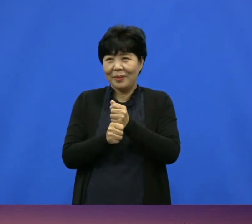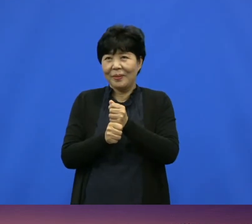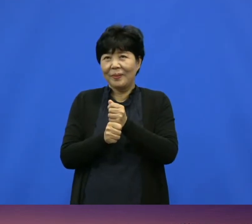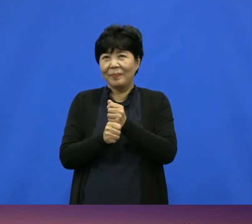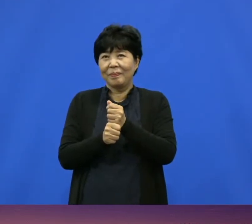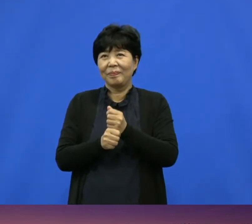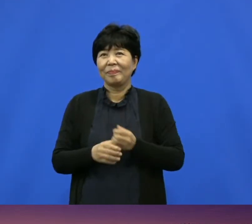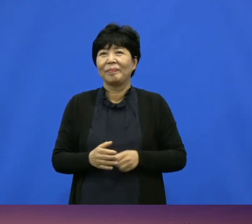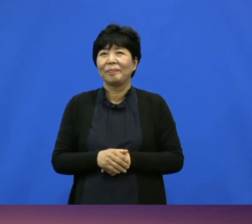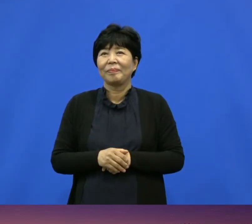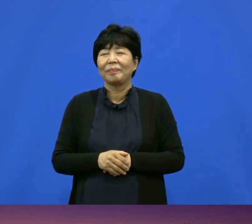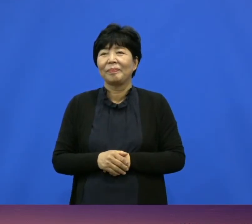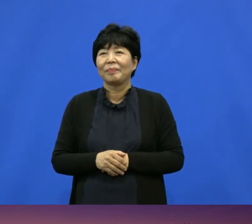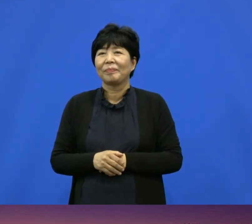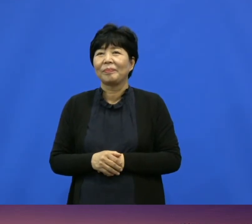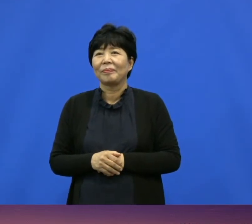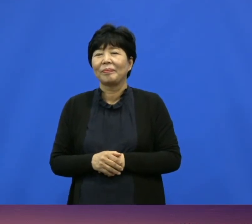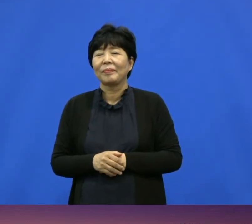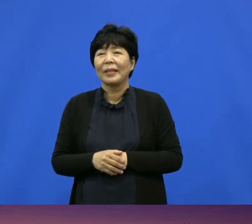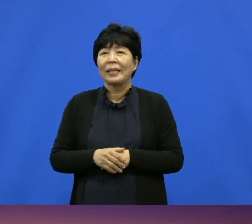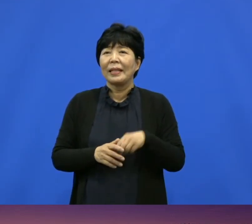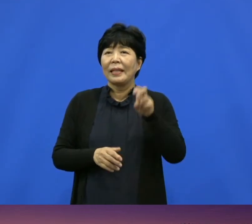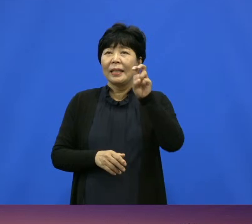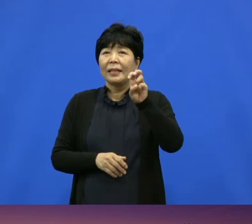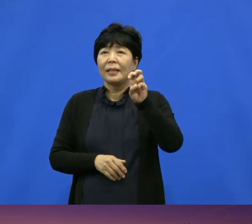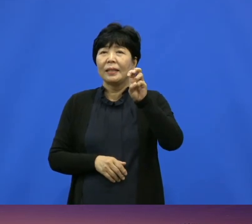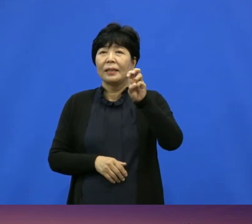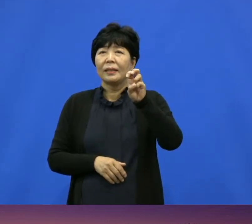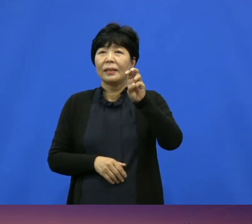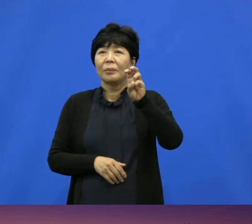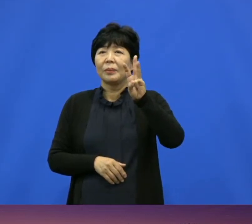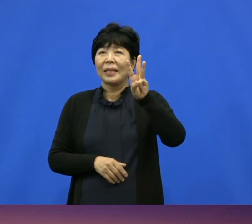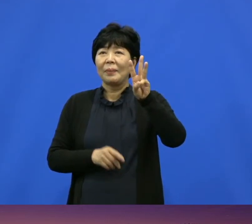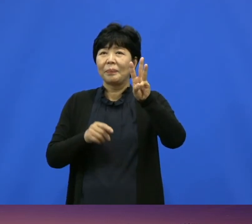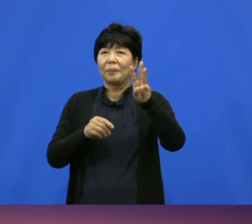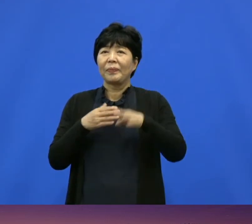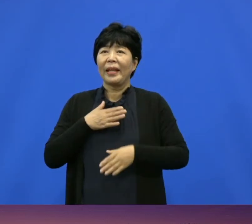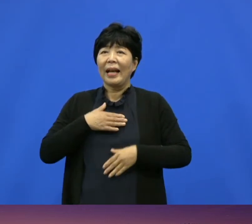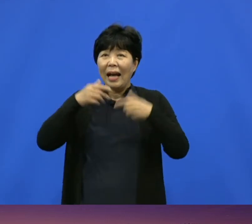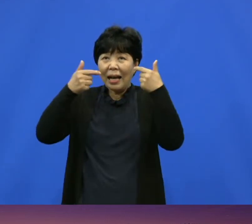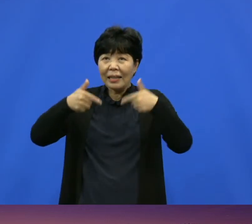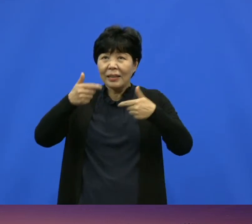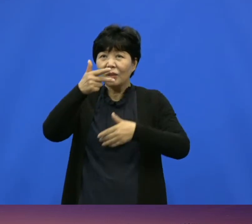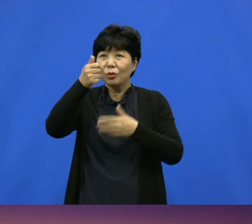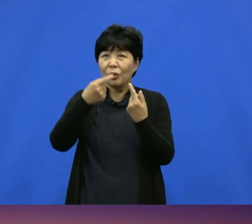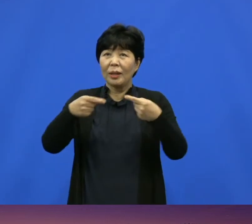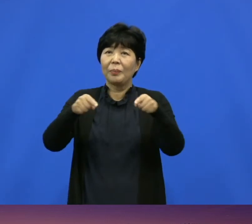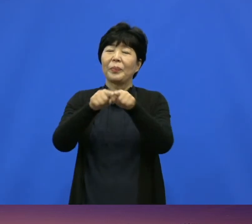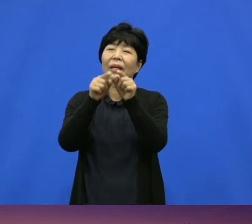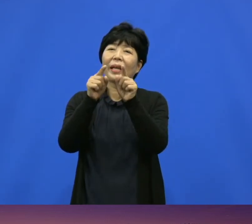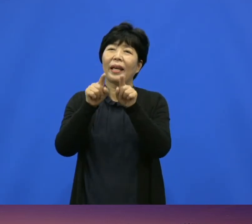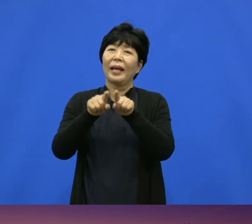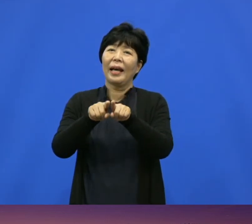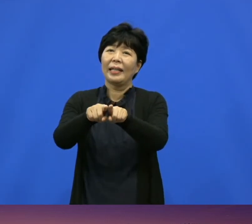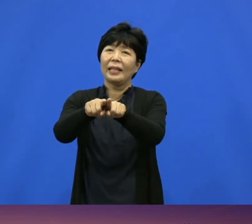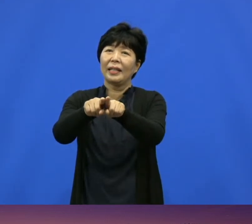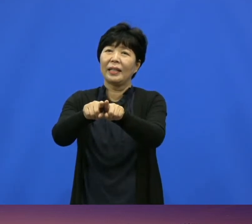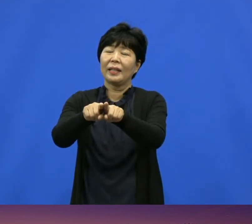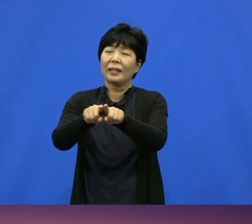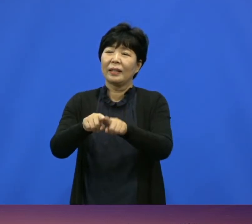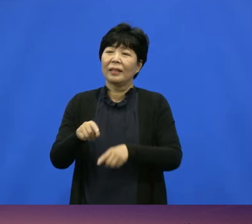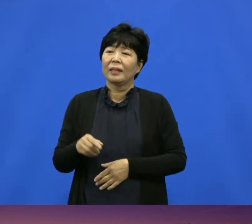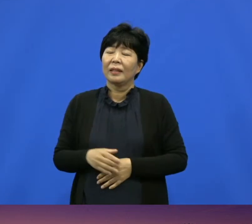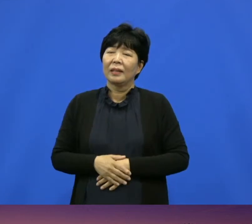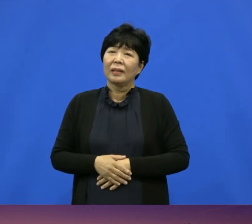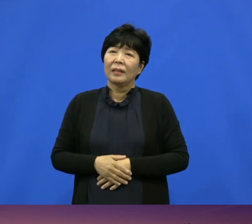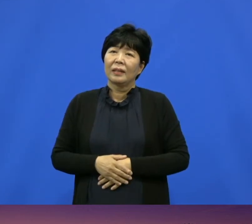변화가 일어나요. 그리고 23절에 내가 항상 주와 함께하니 이 말에는 우리 성경에는